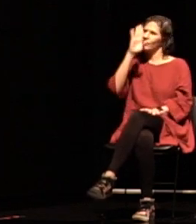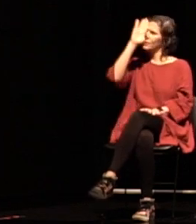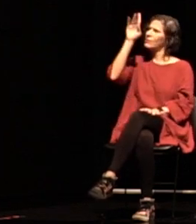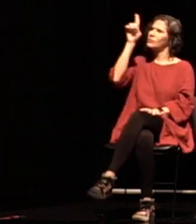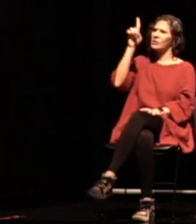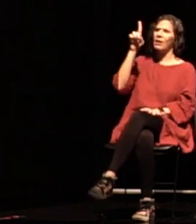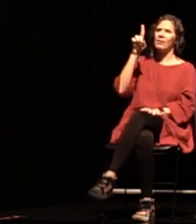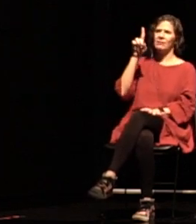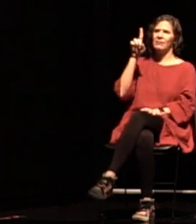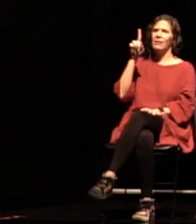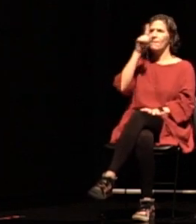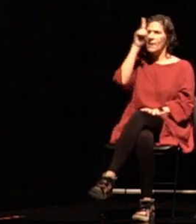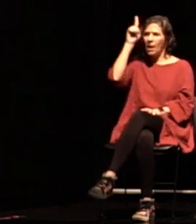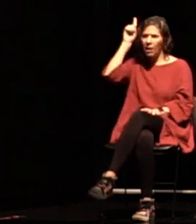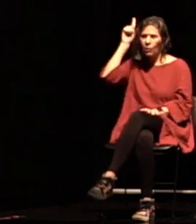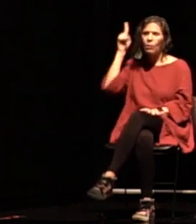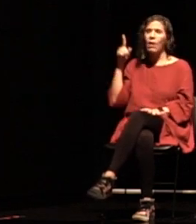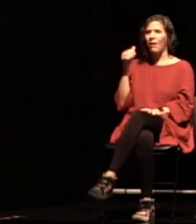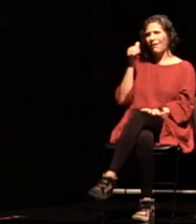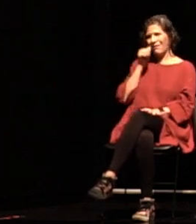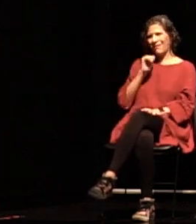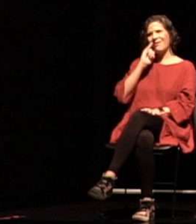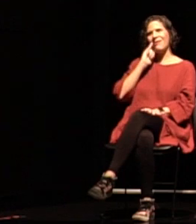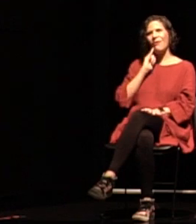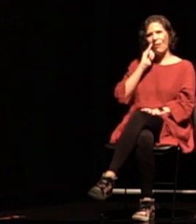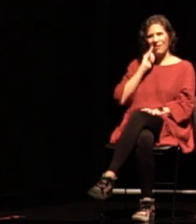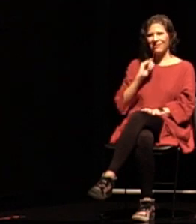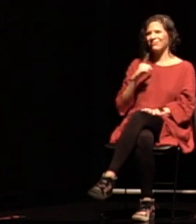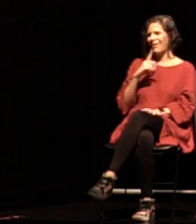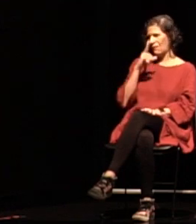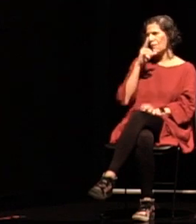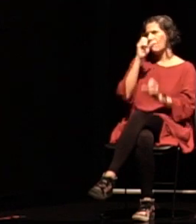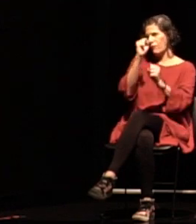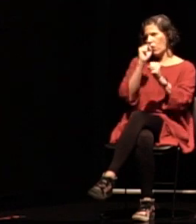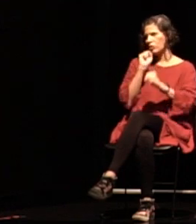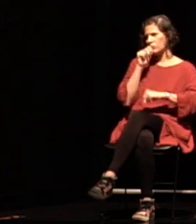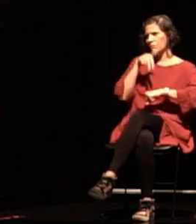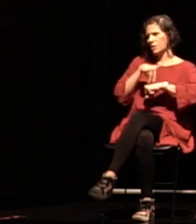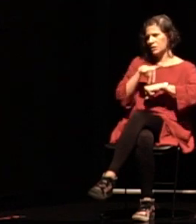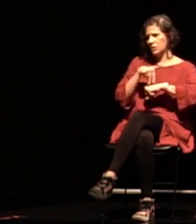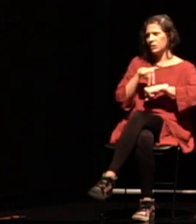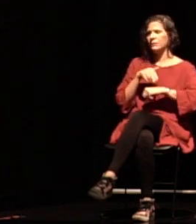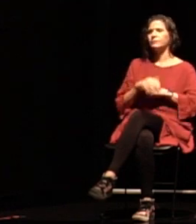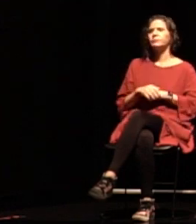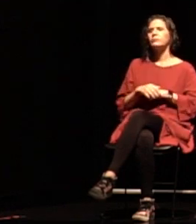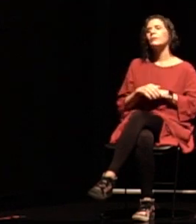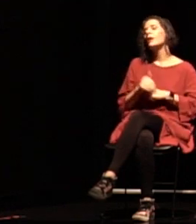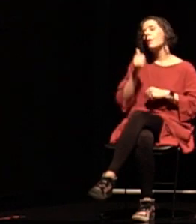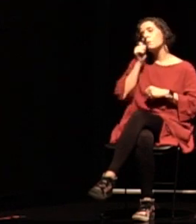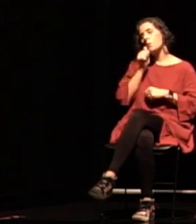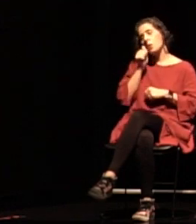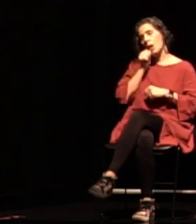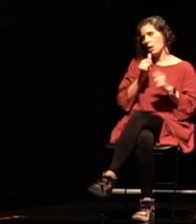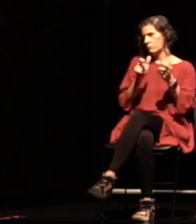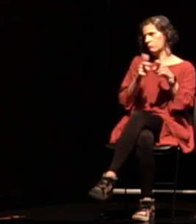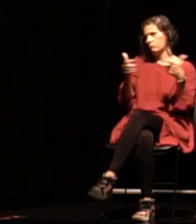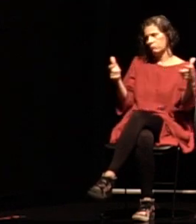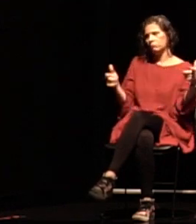está posicionada. Né. E as mulheres estão